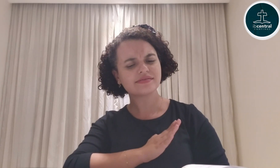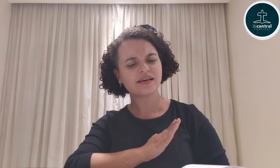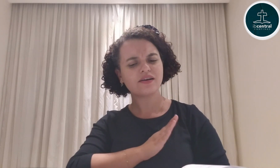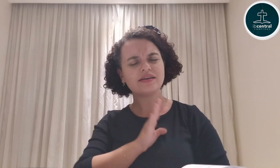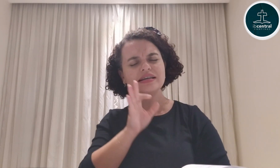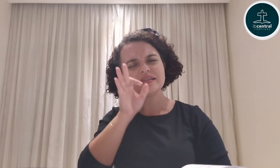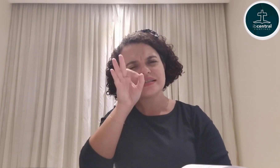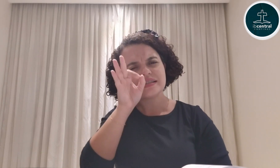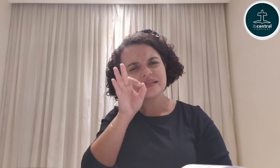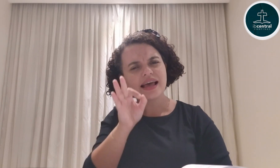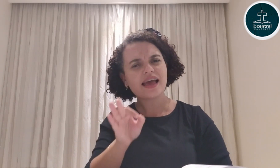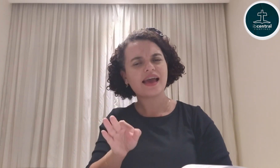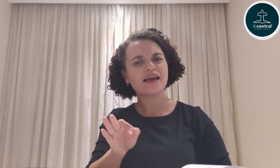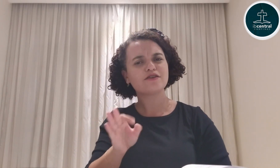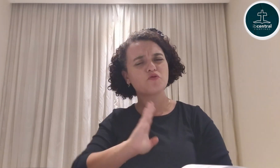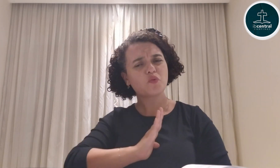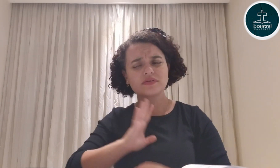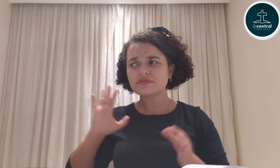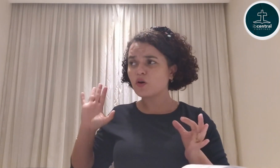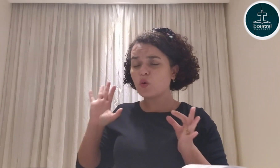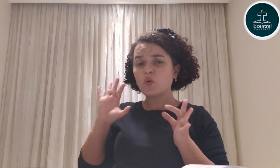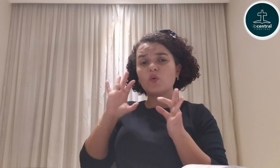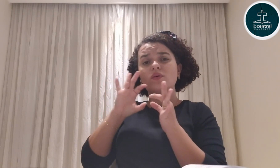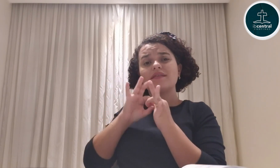é como alguém que tem um coração correto,